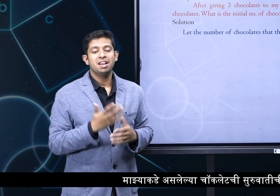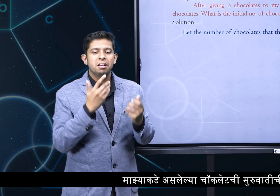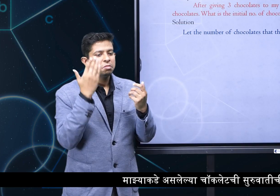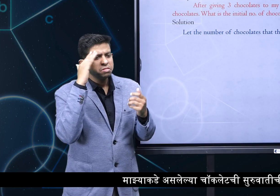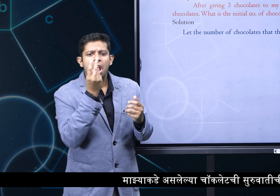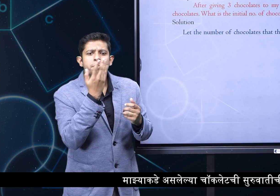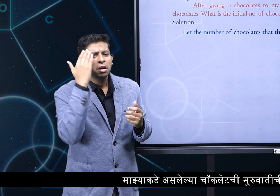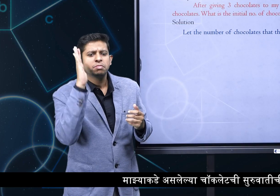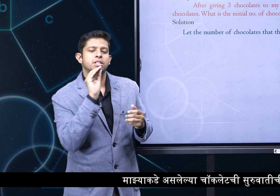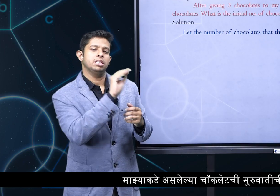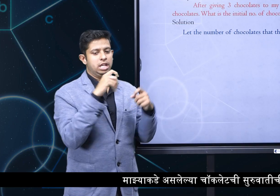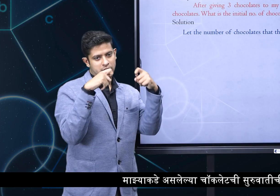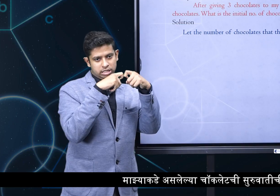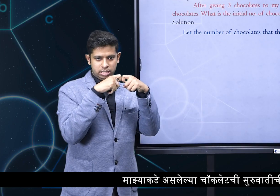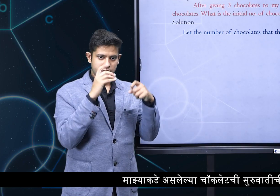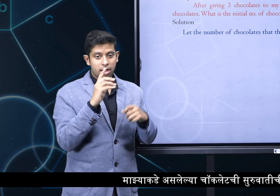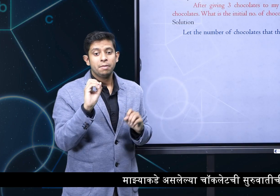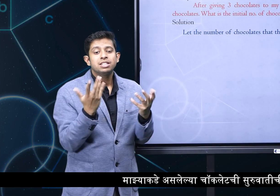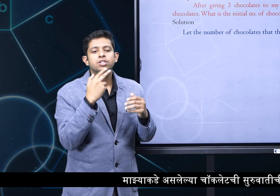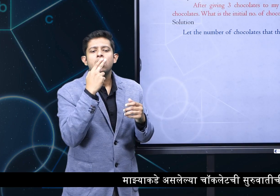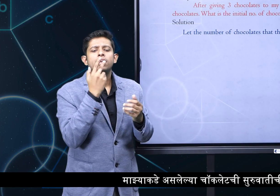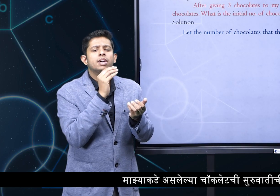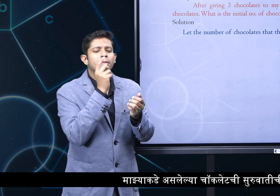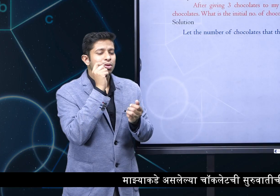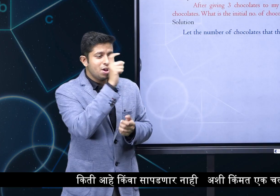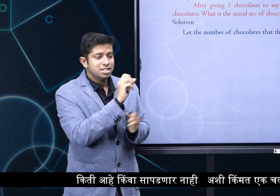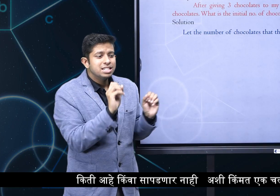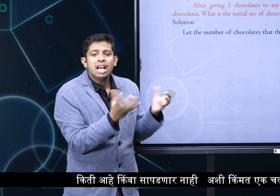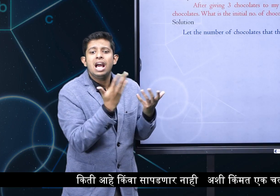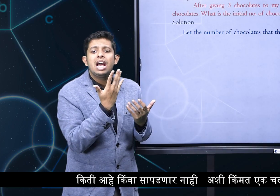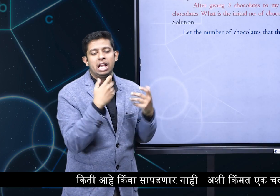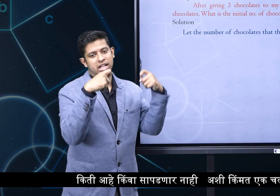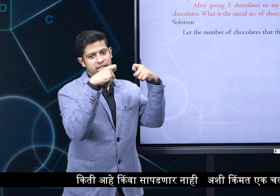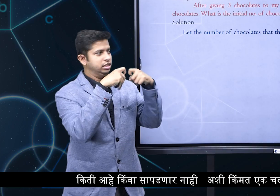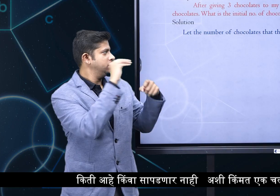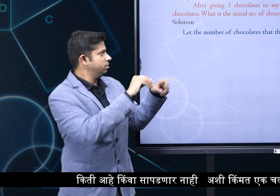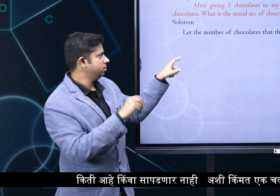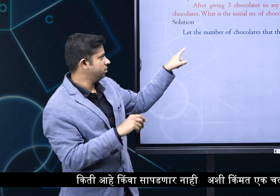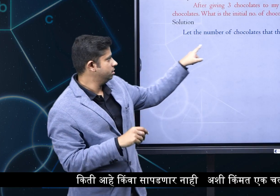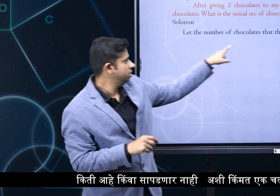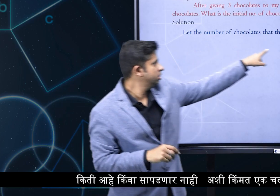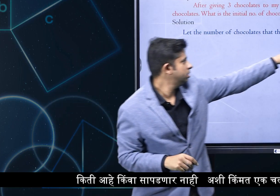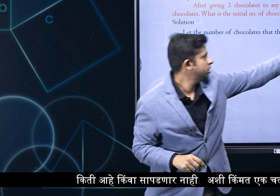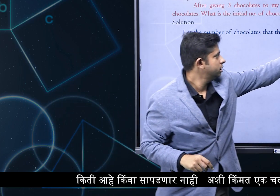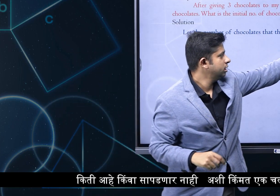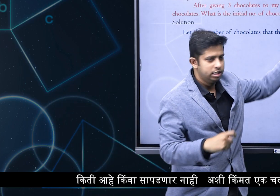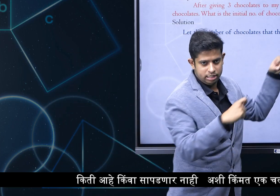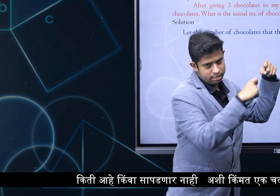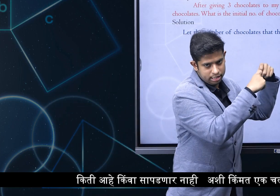माझ्याकडे असलेल्या चॉकलेटची सुरुवातीची संख्या किती आहे किंवा सापडणार नाही अशी किंमत एक चल म्हणून दिली